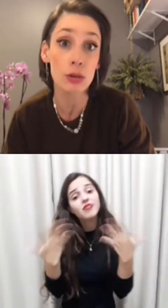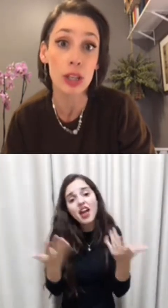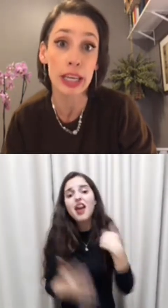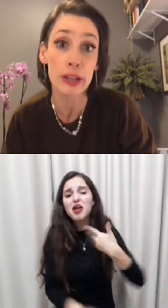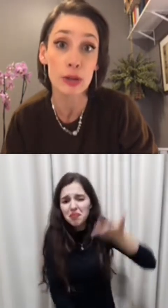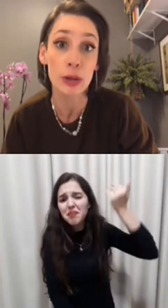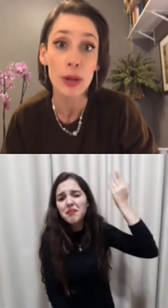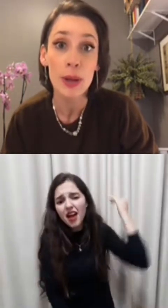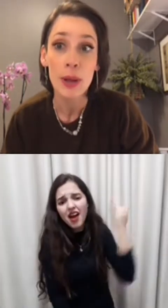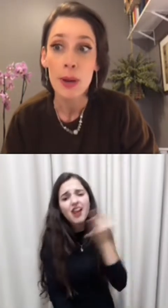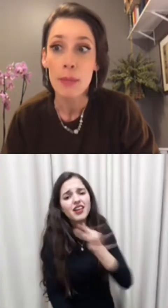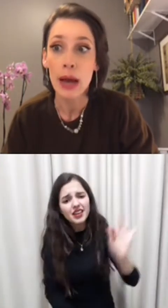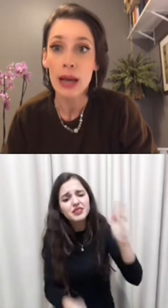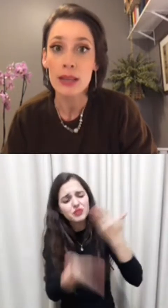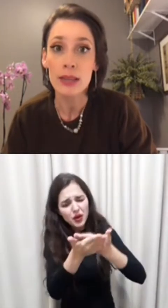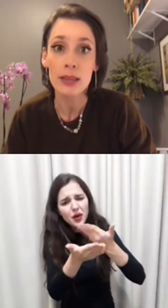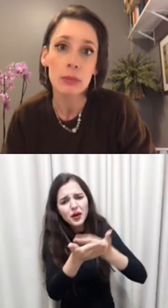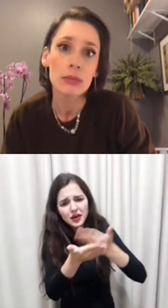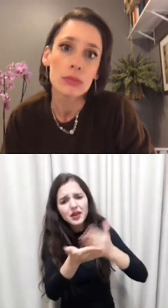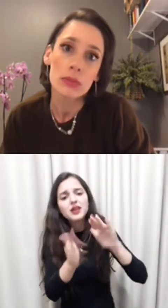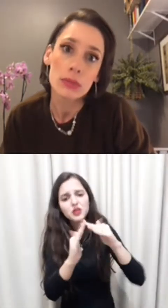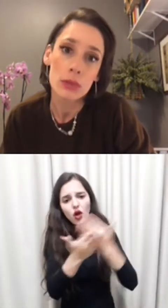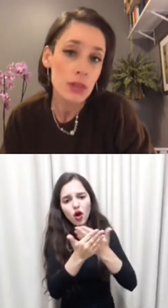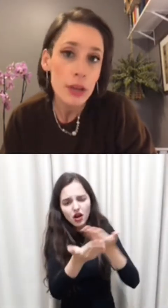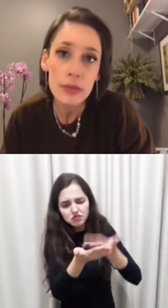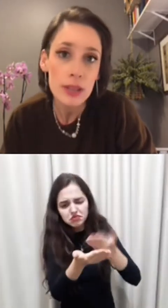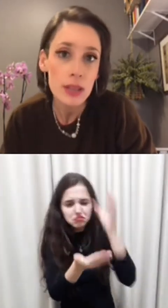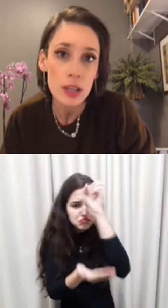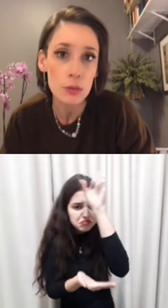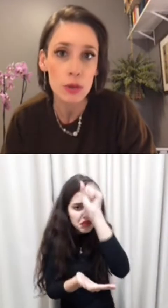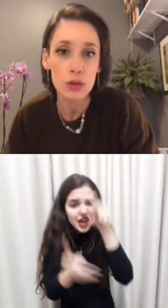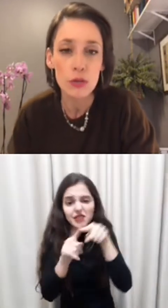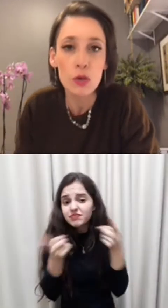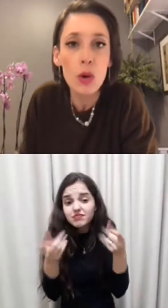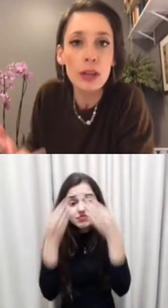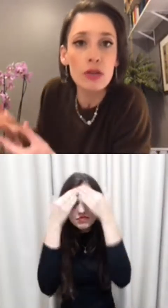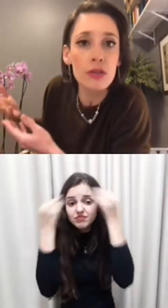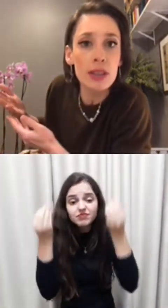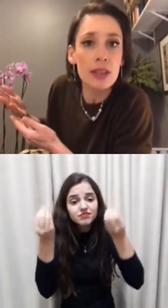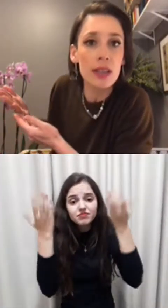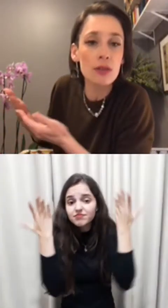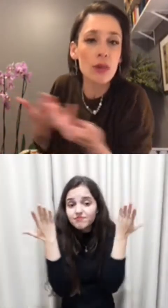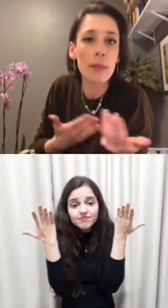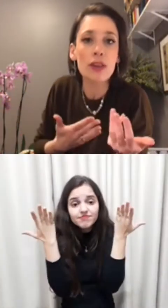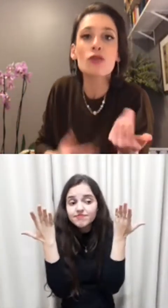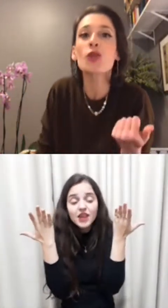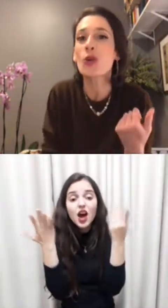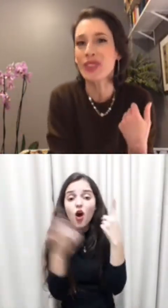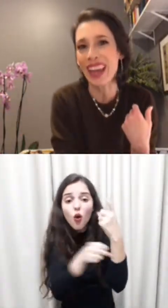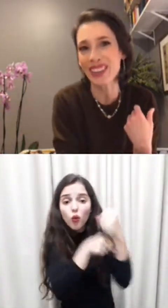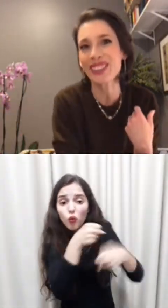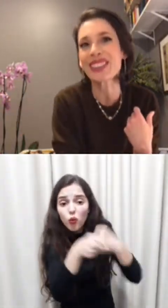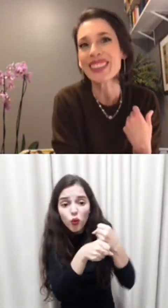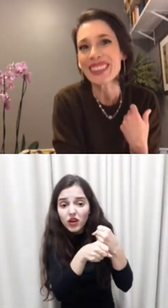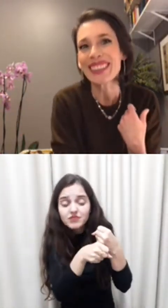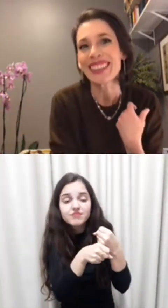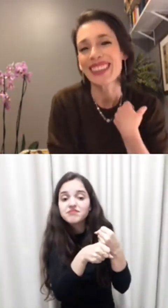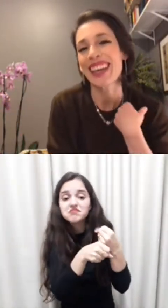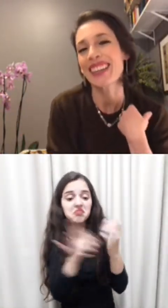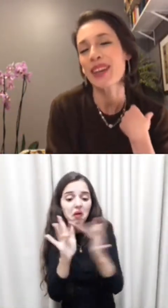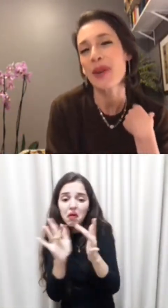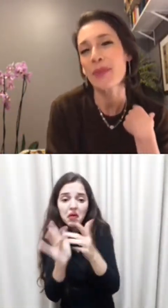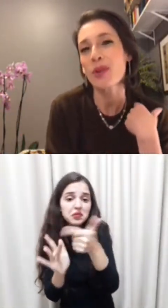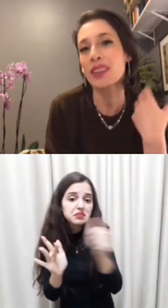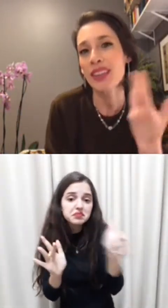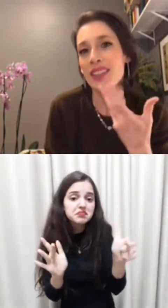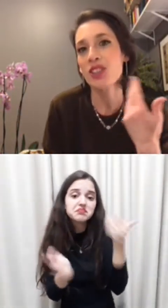no colégio, mas não sei francês, porque eu tive um ano de francês, nunca mais tive contato. Né?